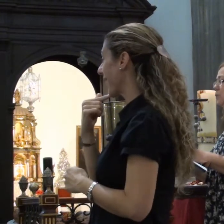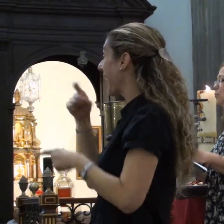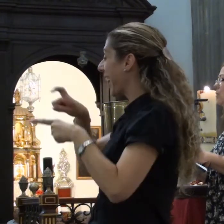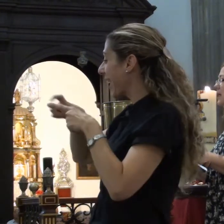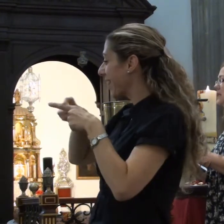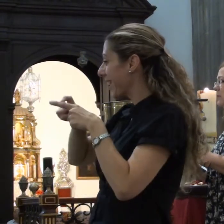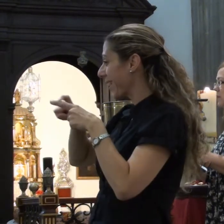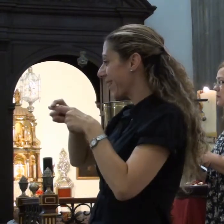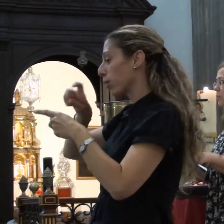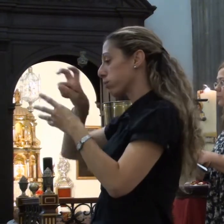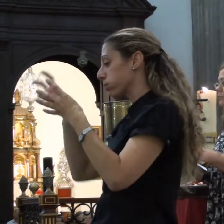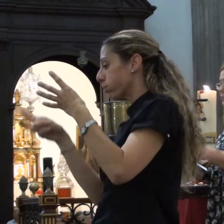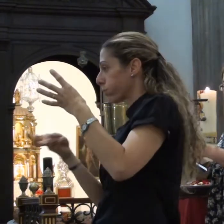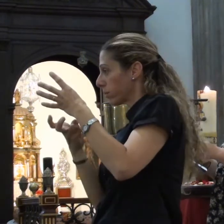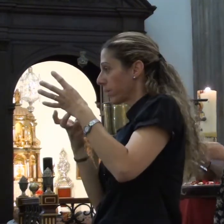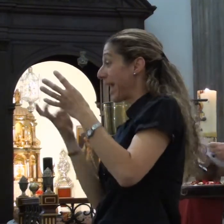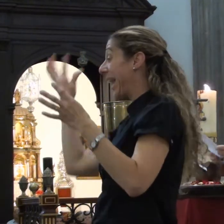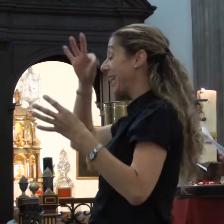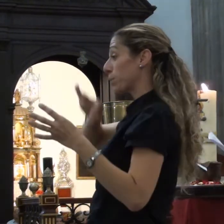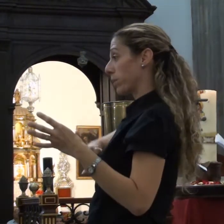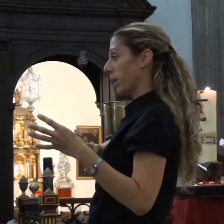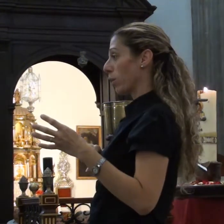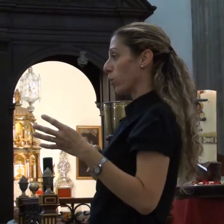el espíritu es el mismo